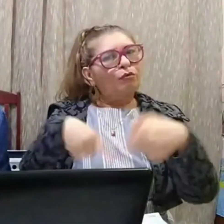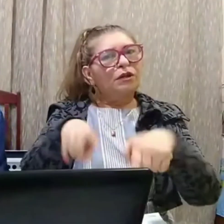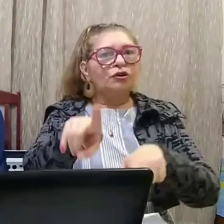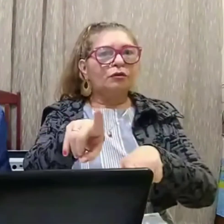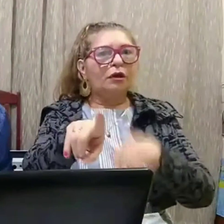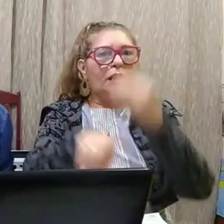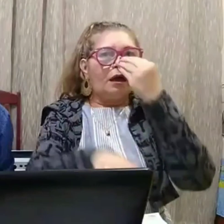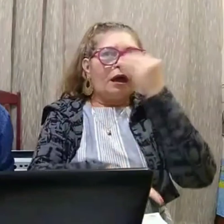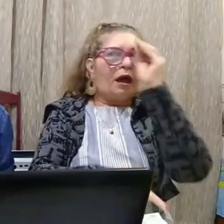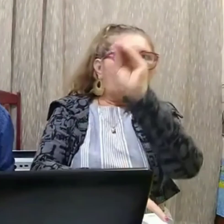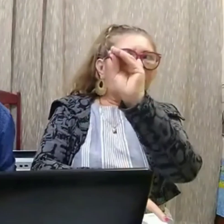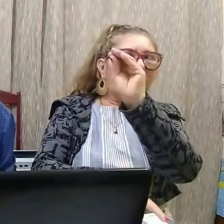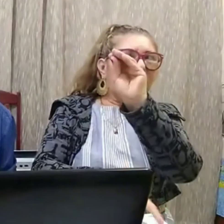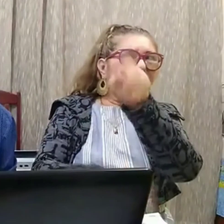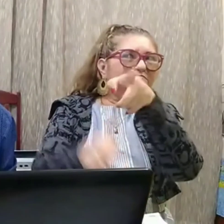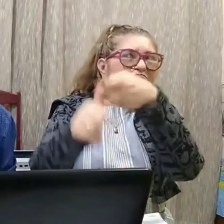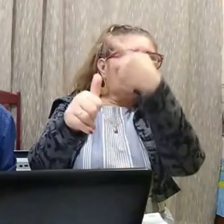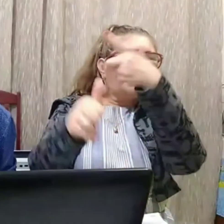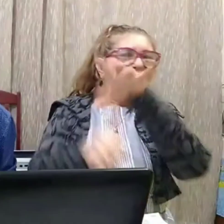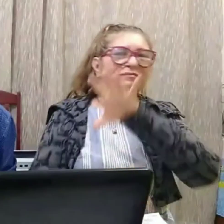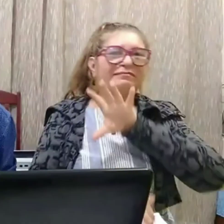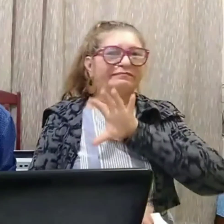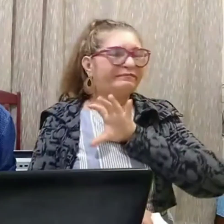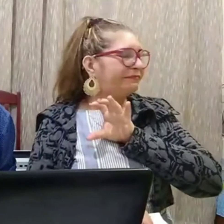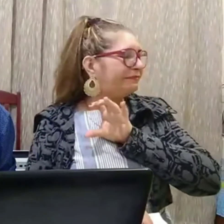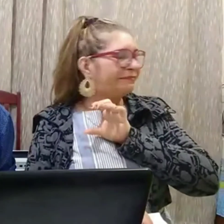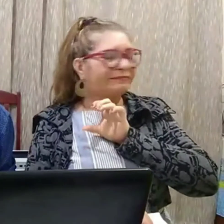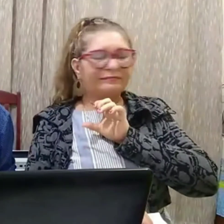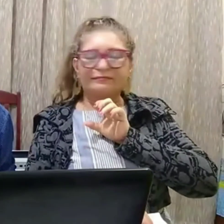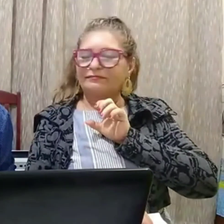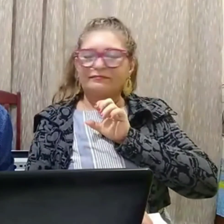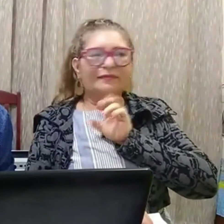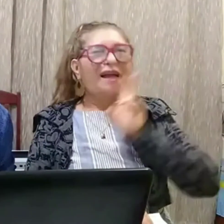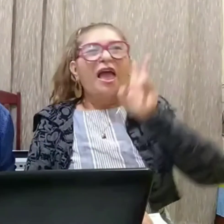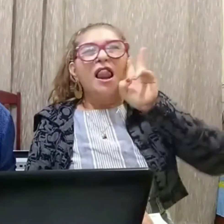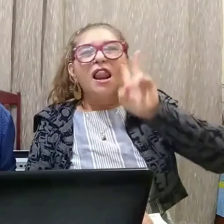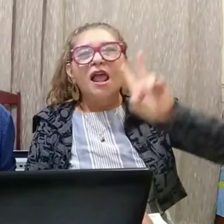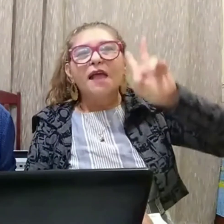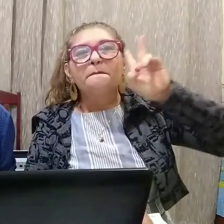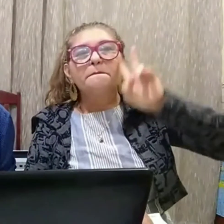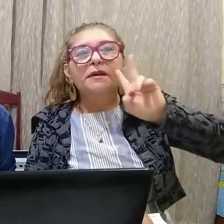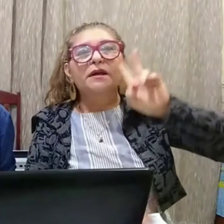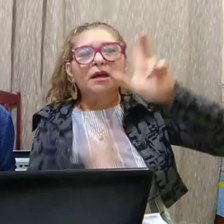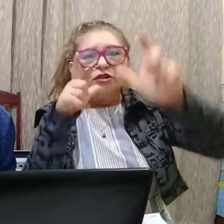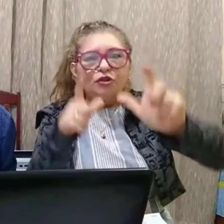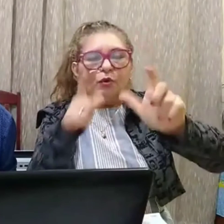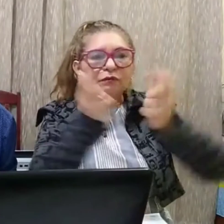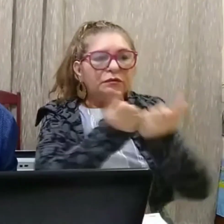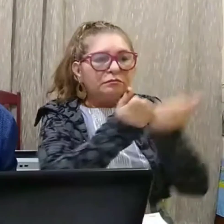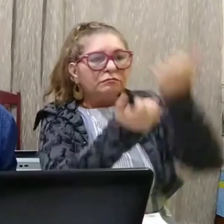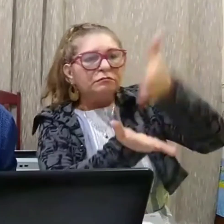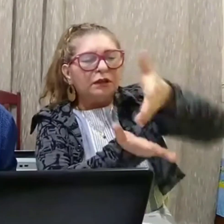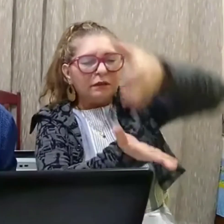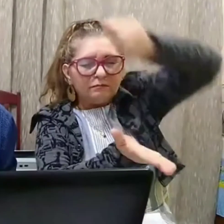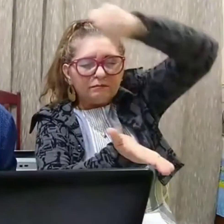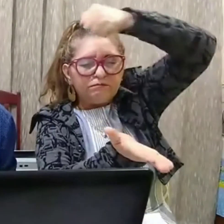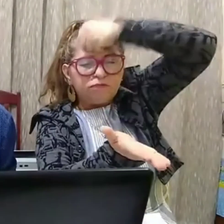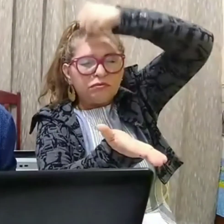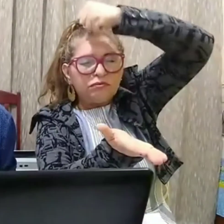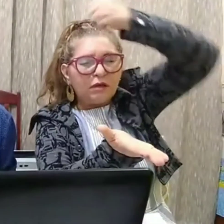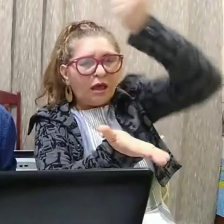que abandonaste o teu primeiro amor. Lembra-te, pois, de onde caíste, arrepende-te